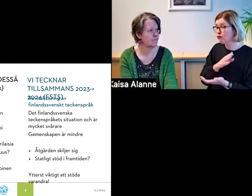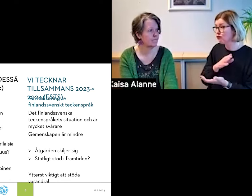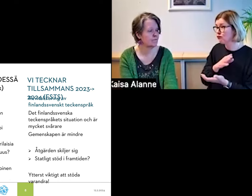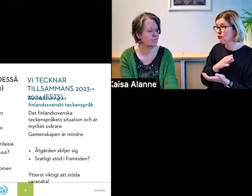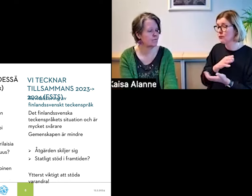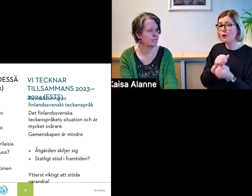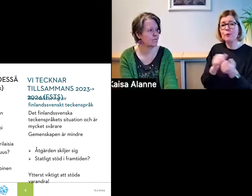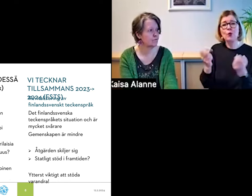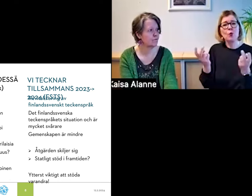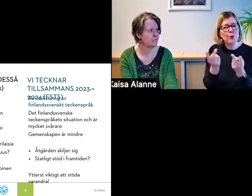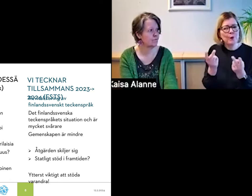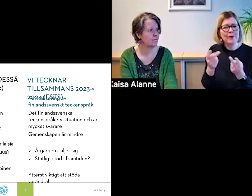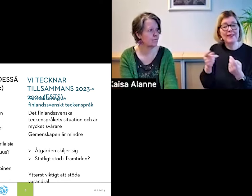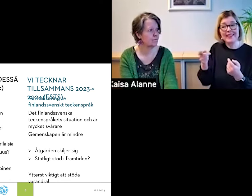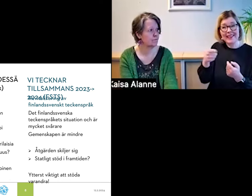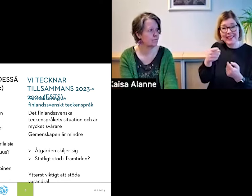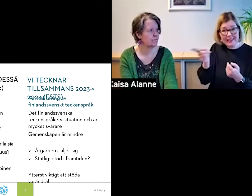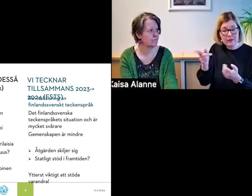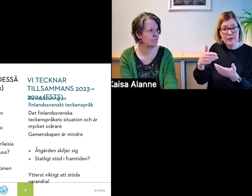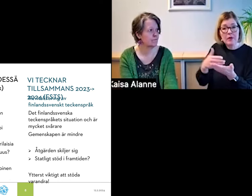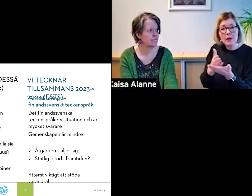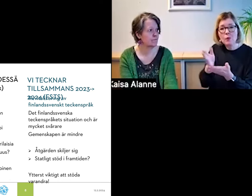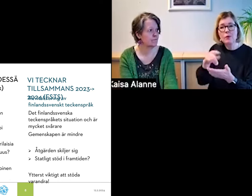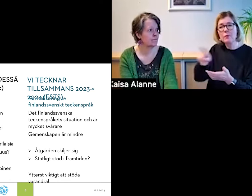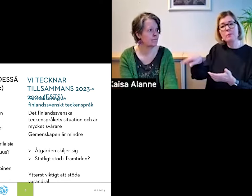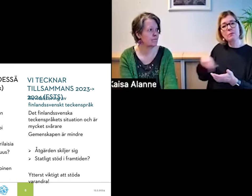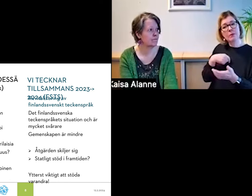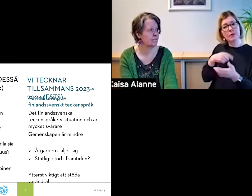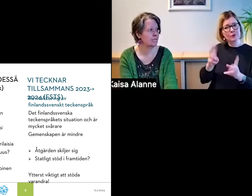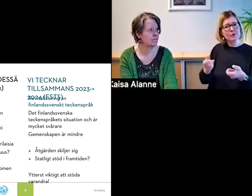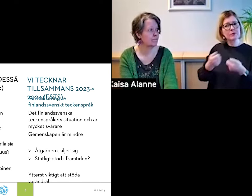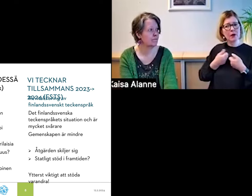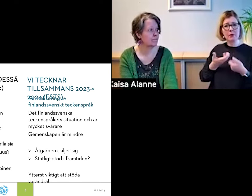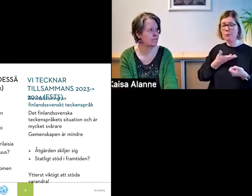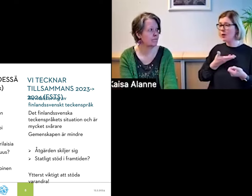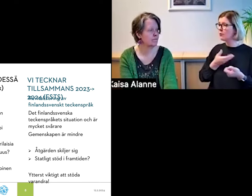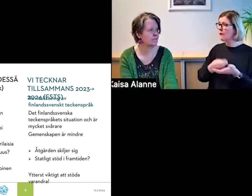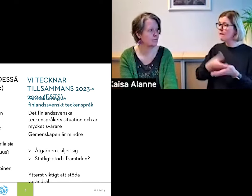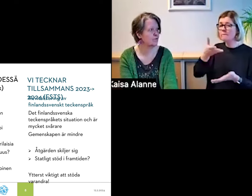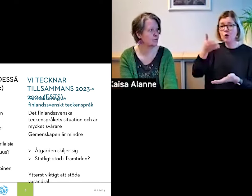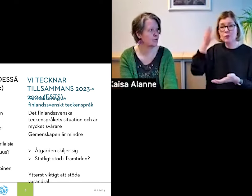sen kielen vuoksi ihmiset ovat aina myöhässä siitä tiedosta. Eli